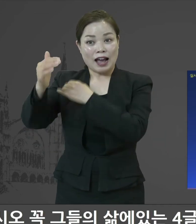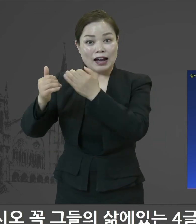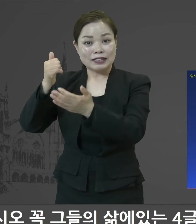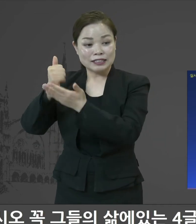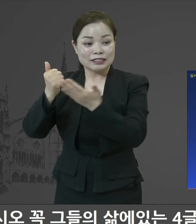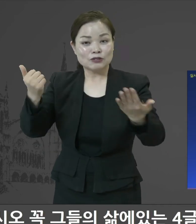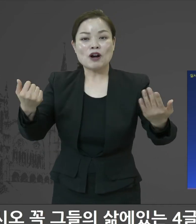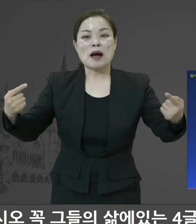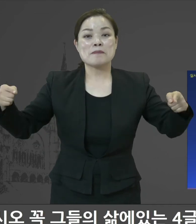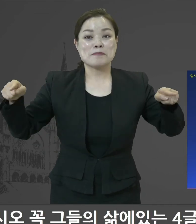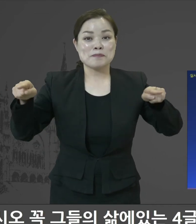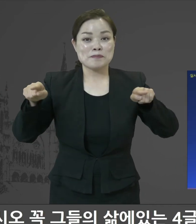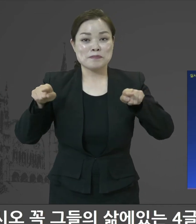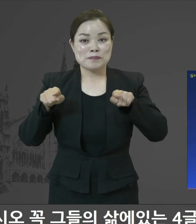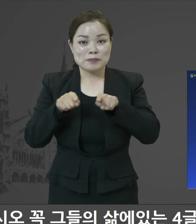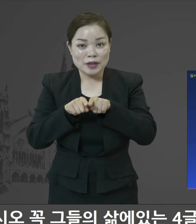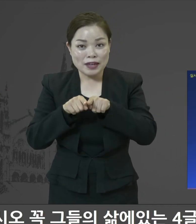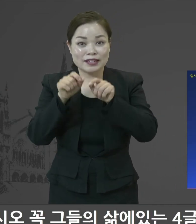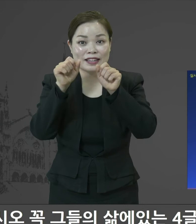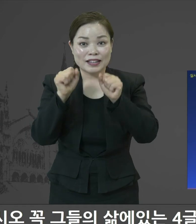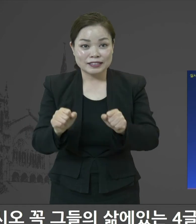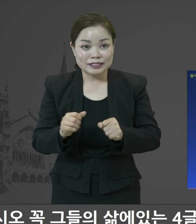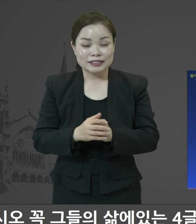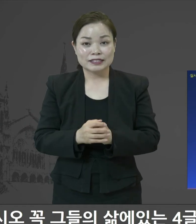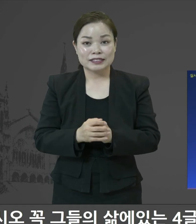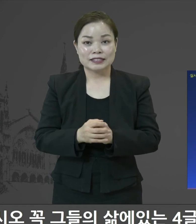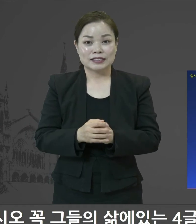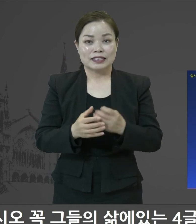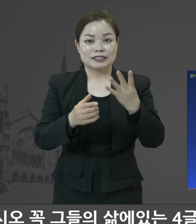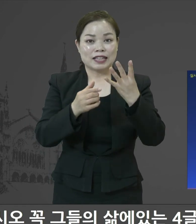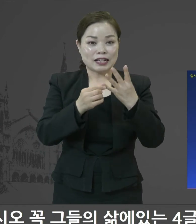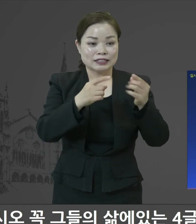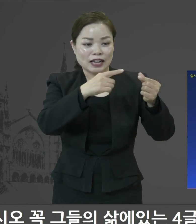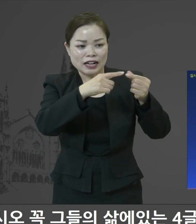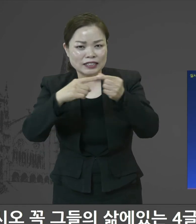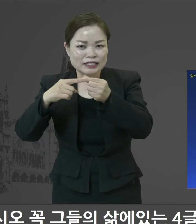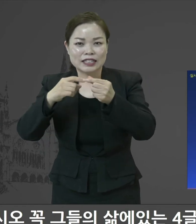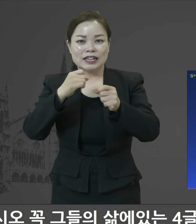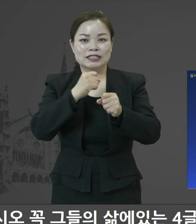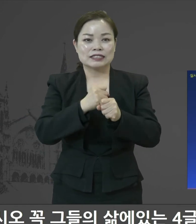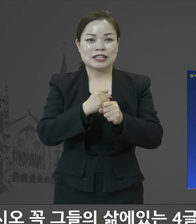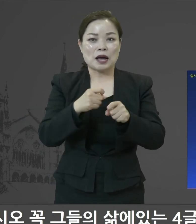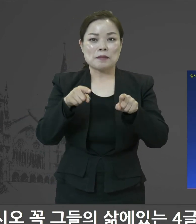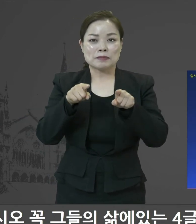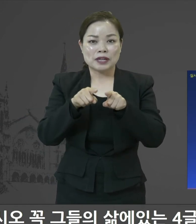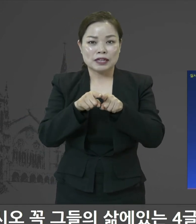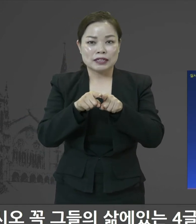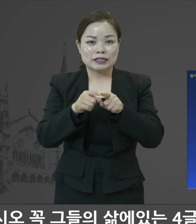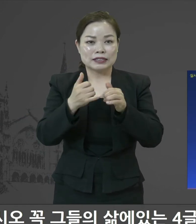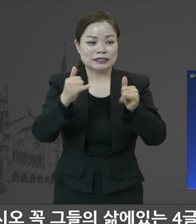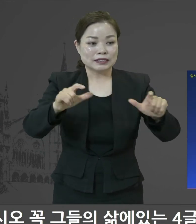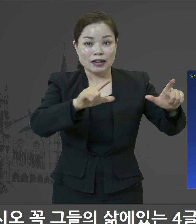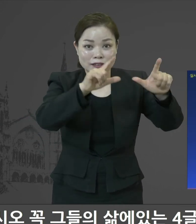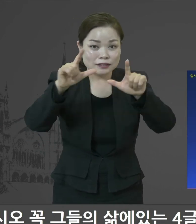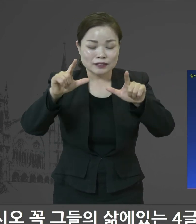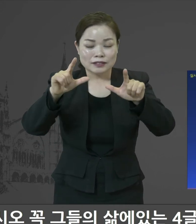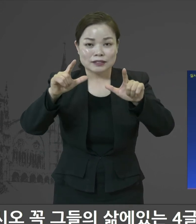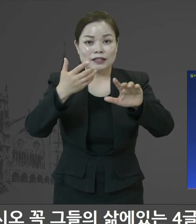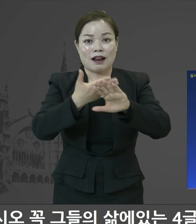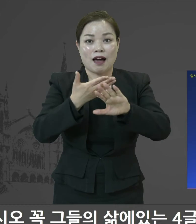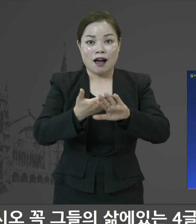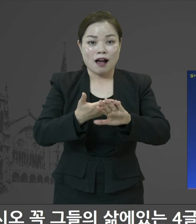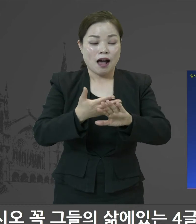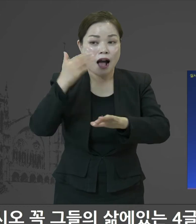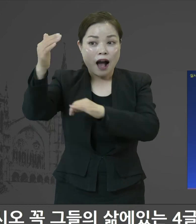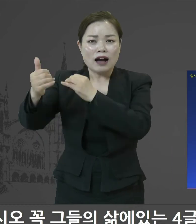하나님이 그와 함께 하신다. 불과 4글자에 불과하지만 여러분, 이 4글자가 따라다니는 인생은 전혀 다른 인생을 살게 된다고요. 왜요?